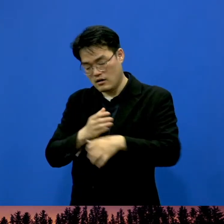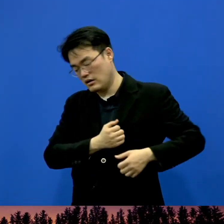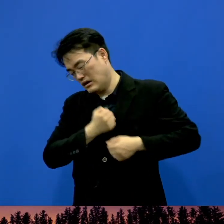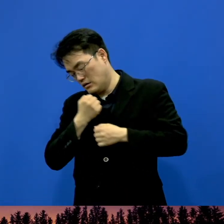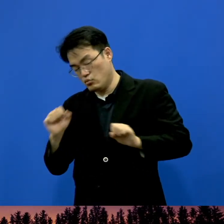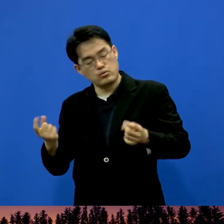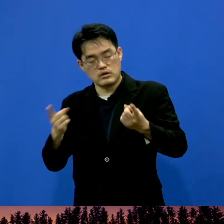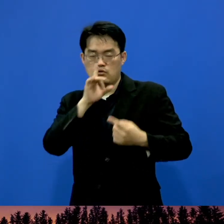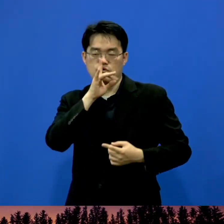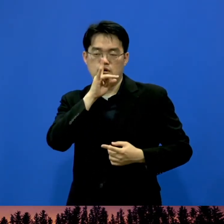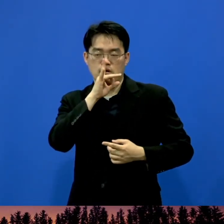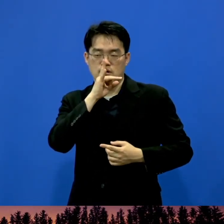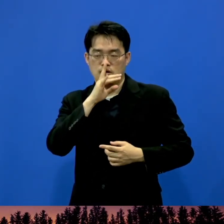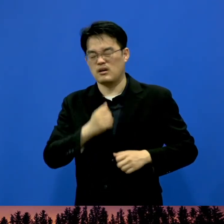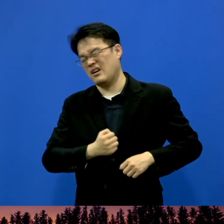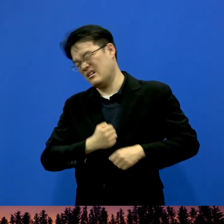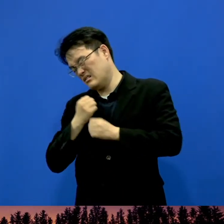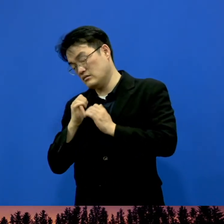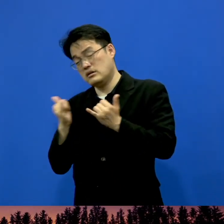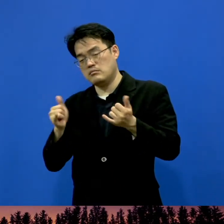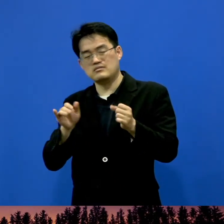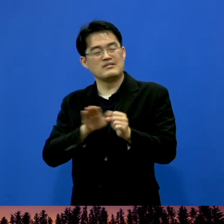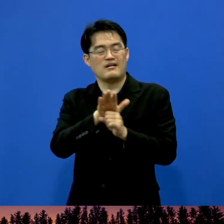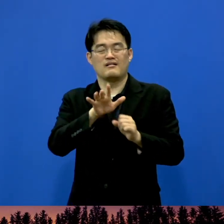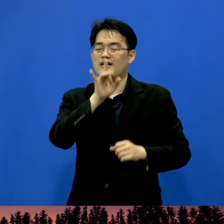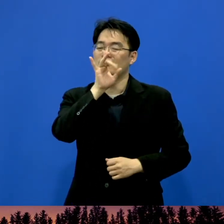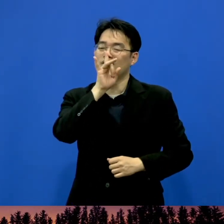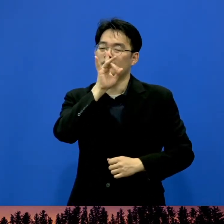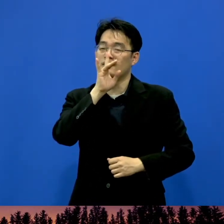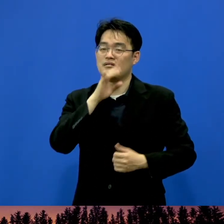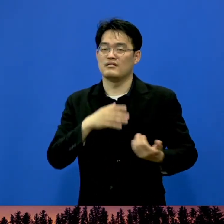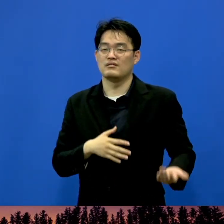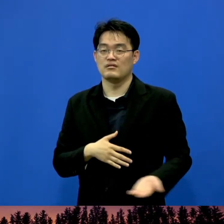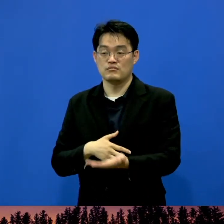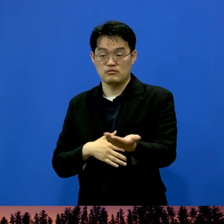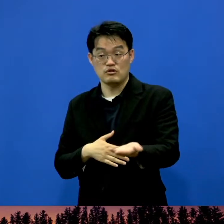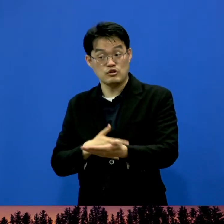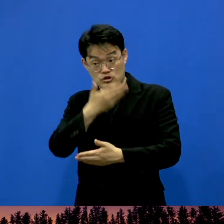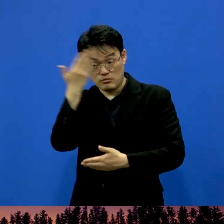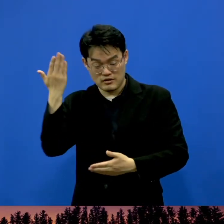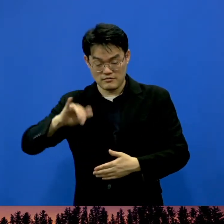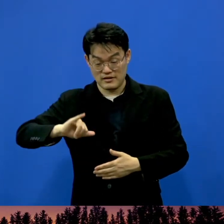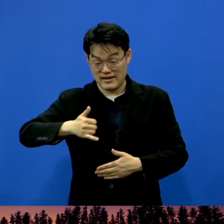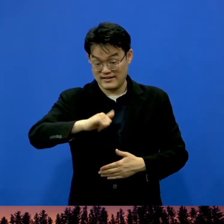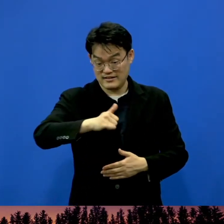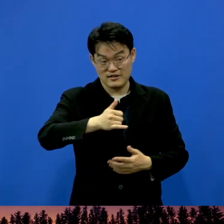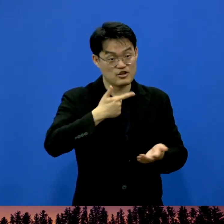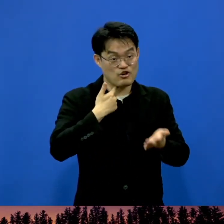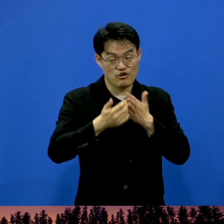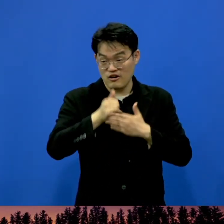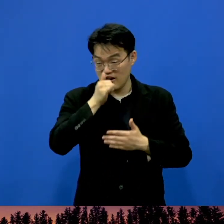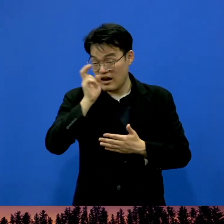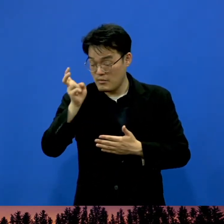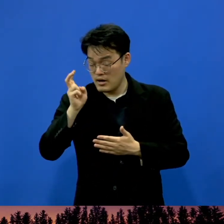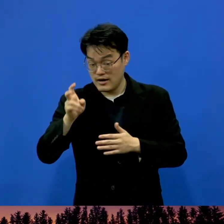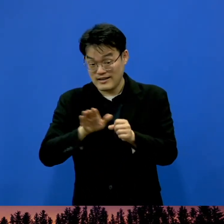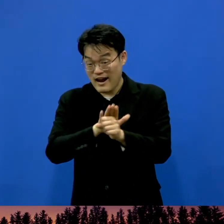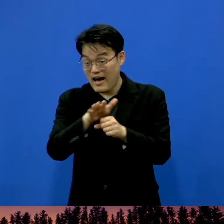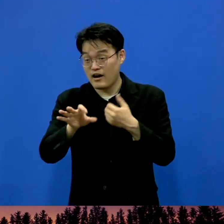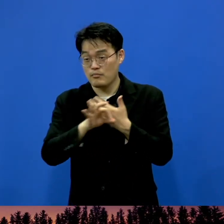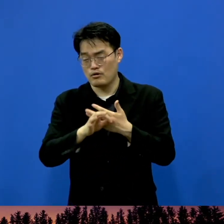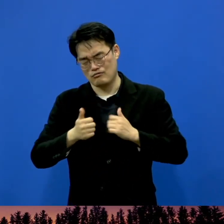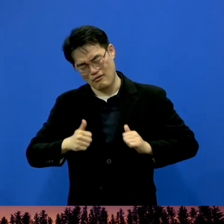게으른 사람은 사랑을 할 수가 없어요, 여러분. 우리 젊은이도 데이트 해본 경험이 있겠지만 사랑하는 순간 막 굉장히 부지런해지잖아요.